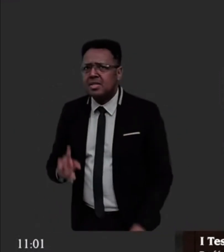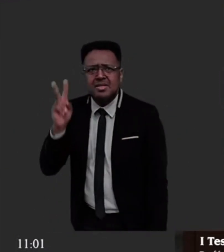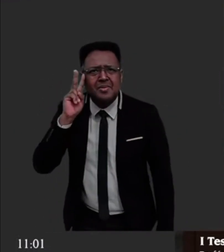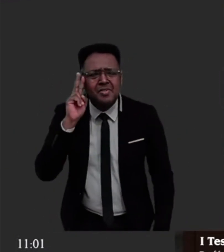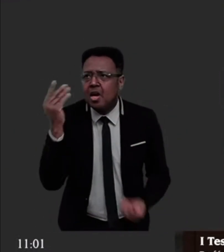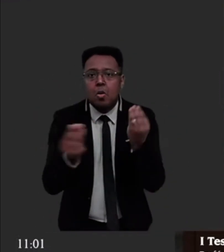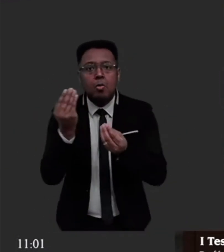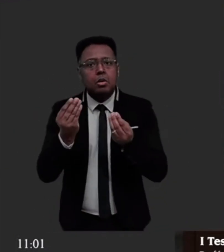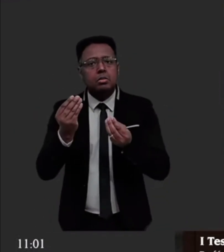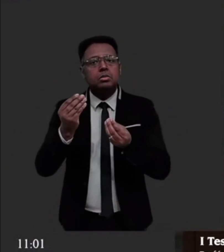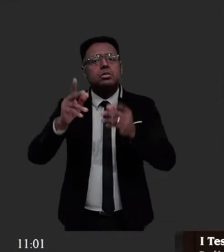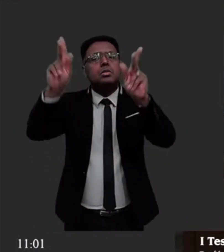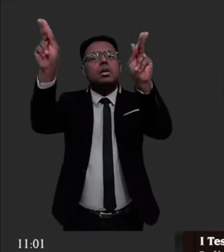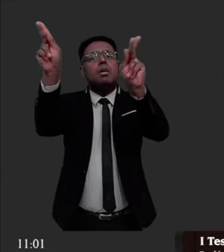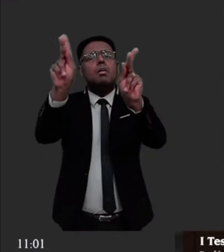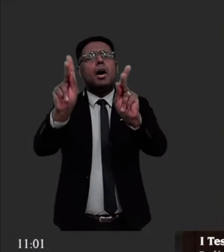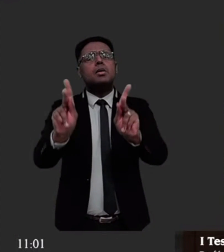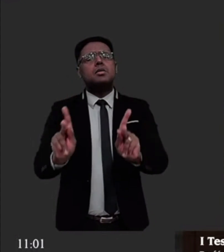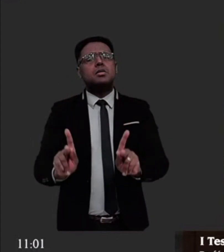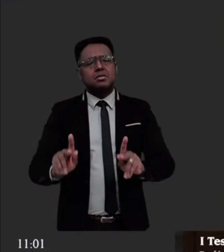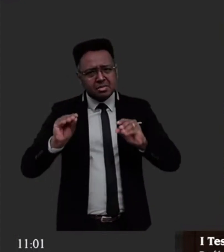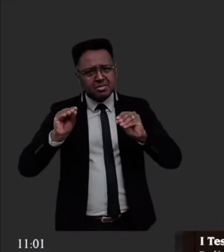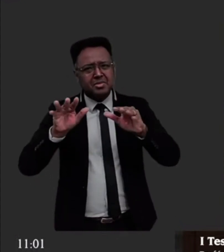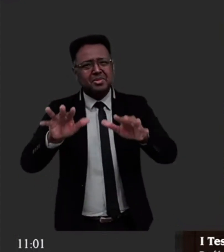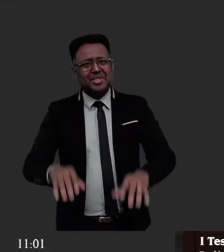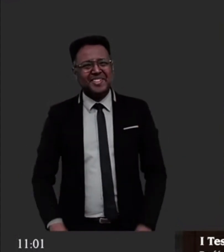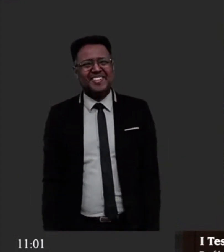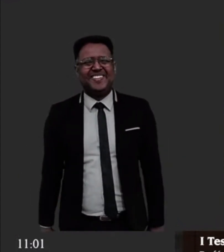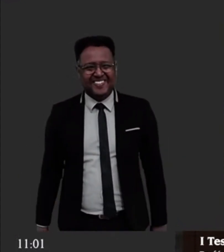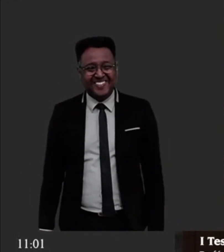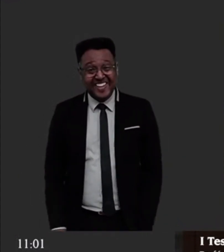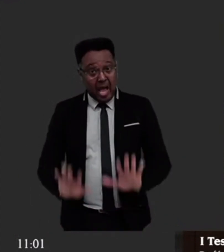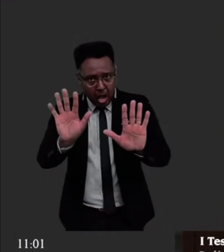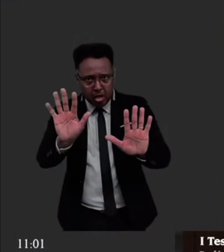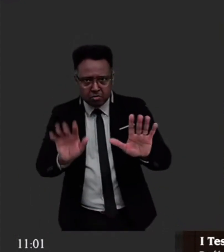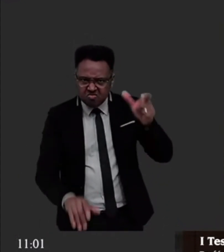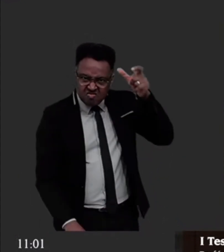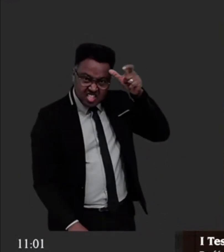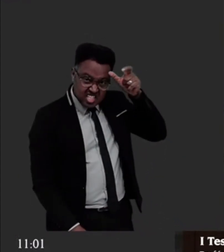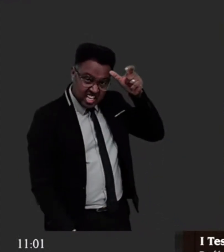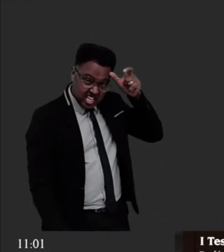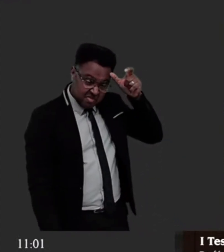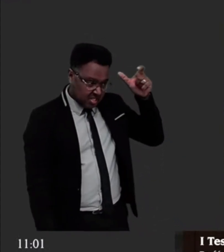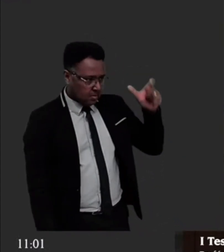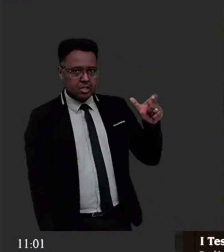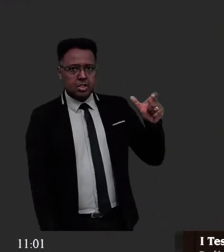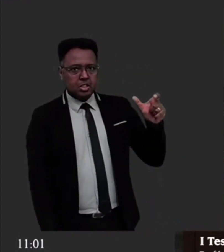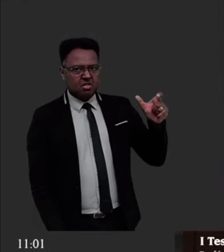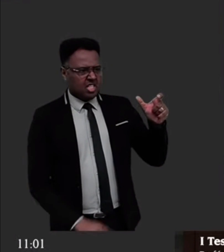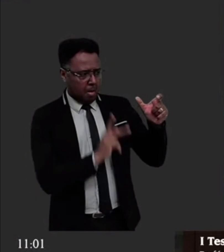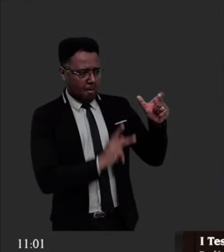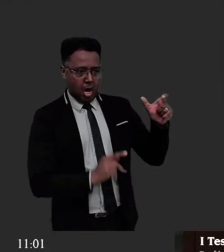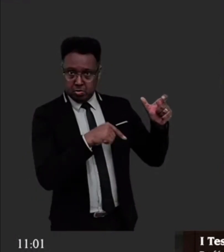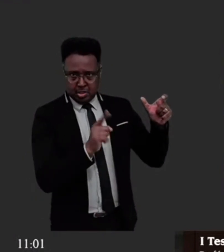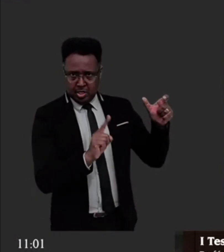paz. Sai daqui. Você pode não estar em paz com o teu adversário, mas está em paz com Deus.